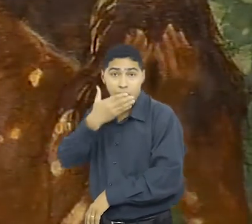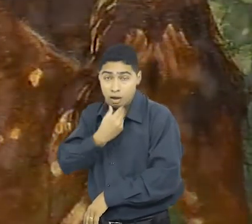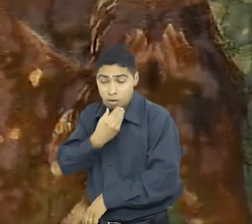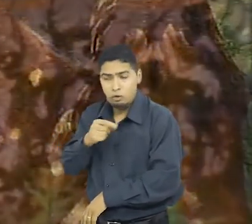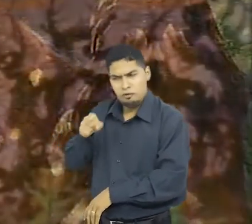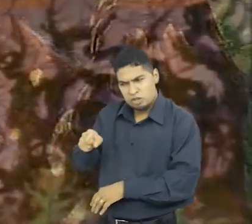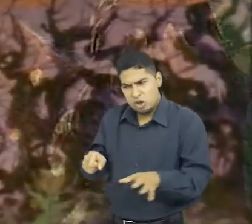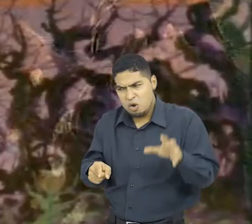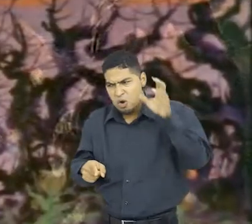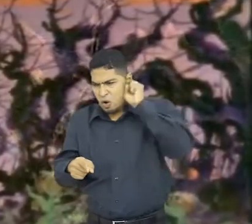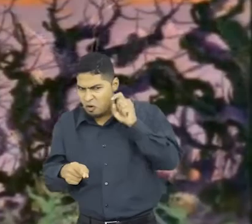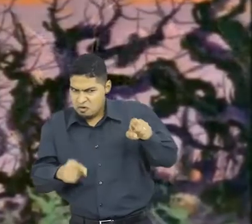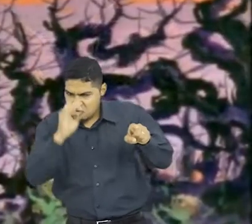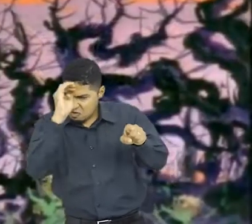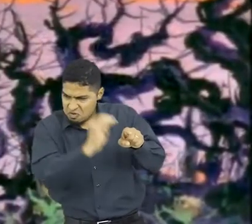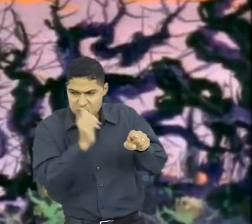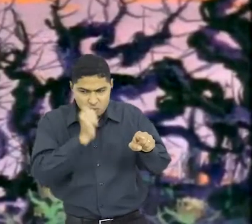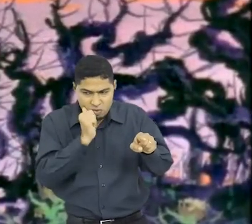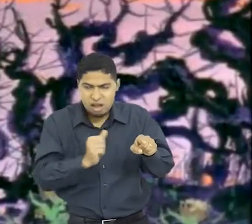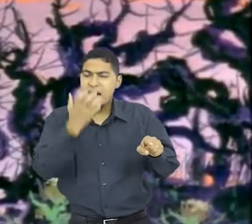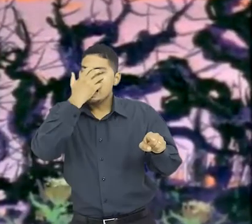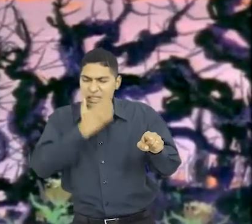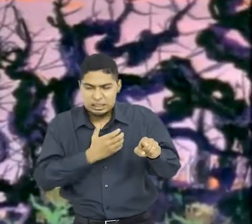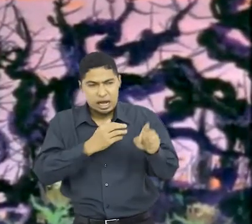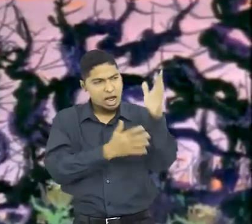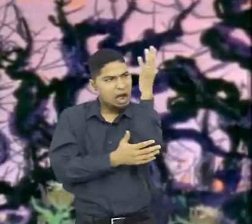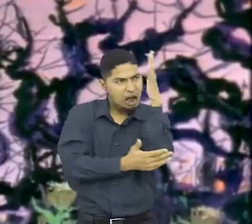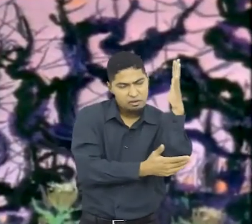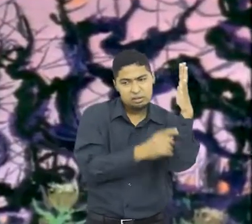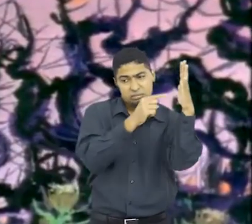árvore proibida. Por isso, a terra está amaldiçoada.